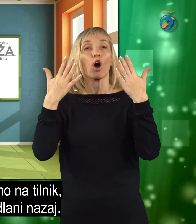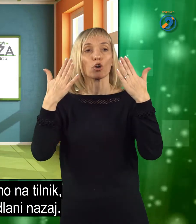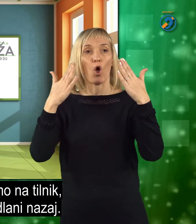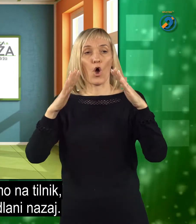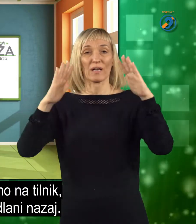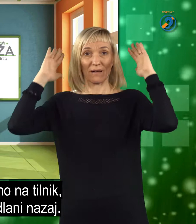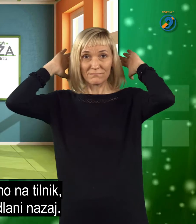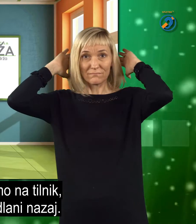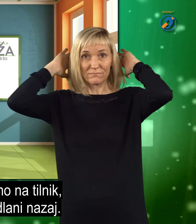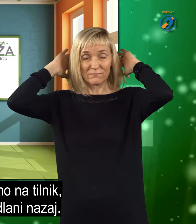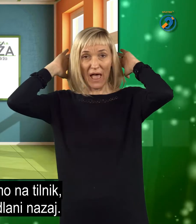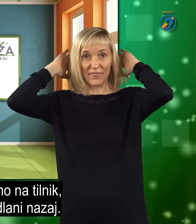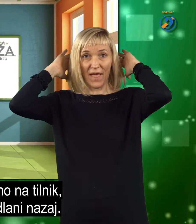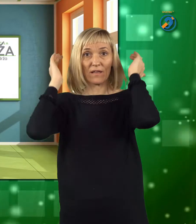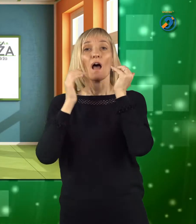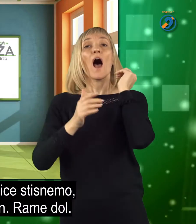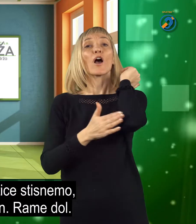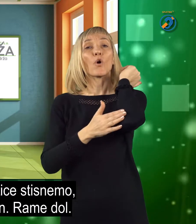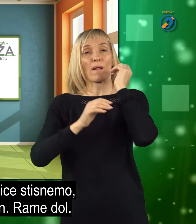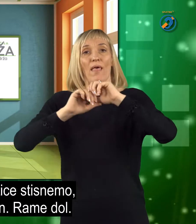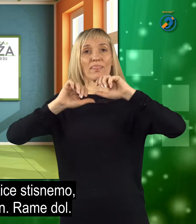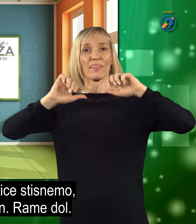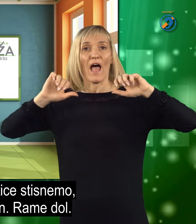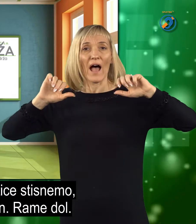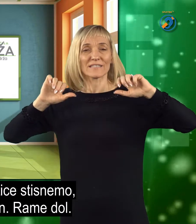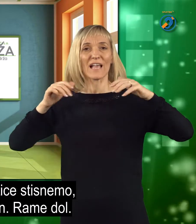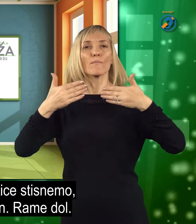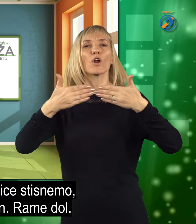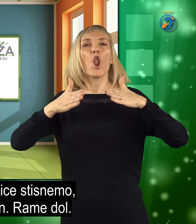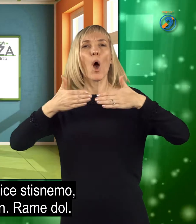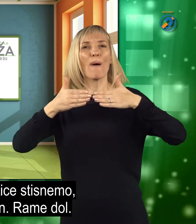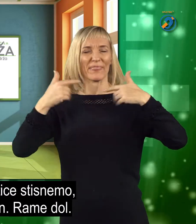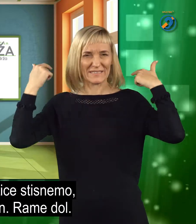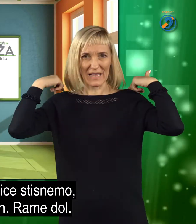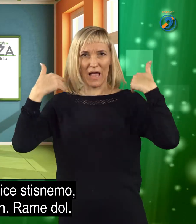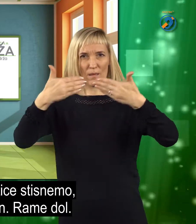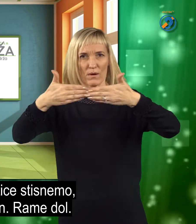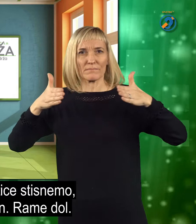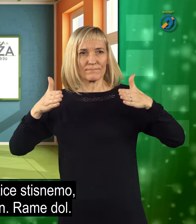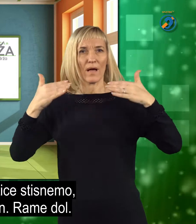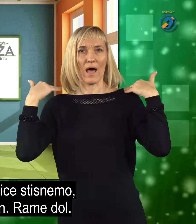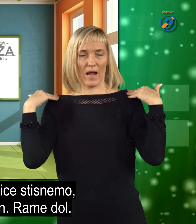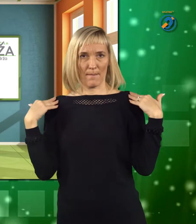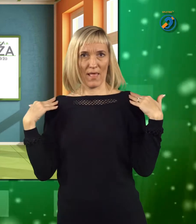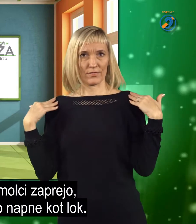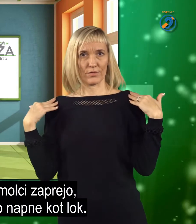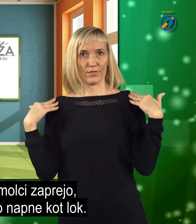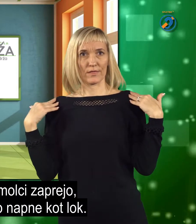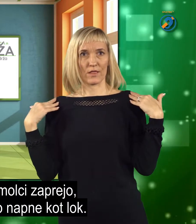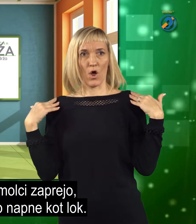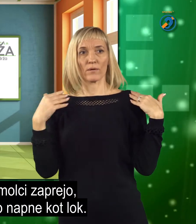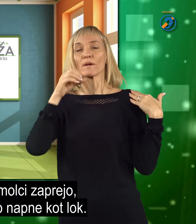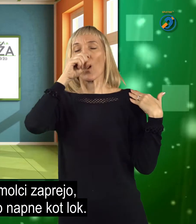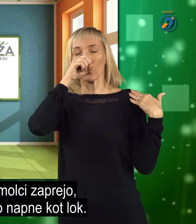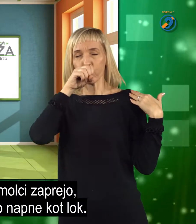tilnik, glava odriva dlani nazaj. Z vdihom lopatice stisnemo, komolci narazen, rame dol. Z izdihom